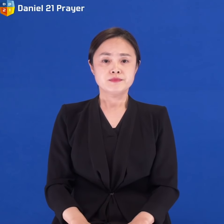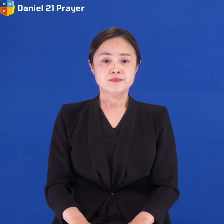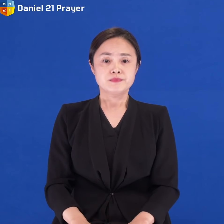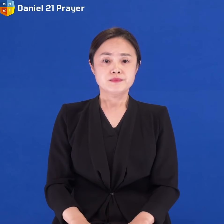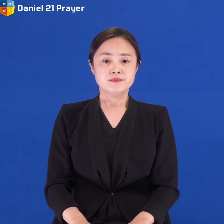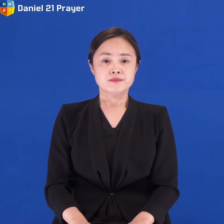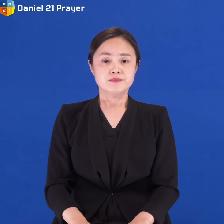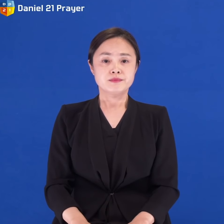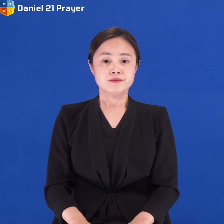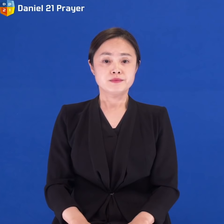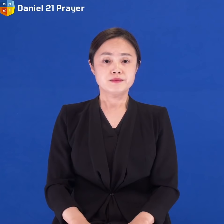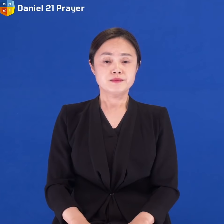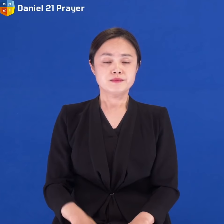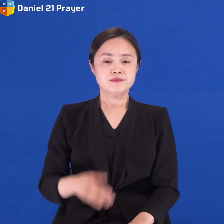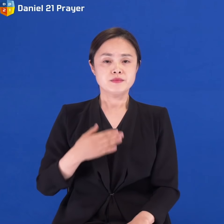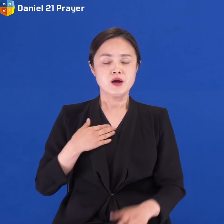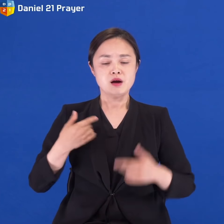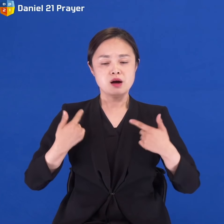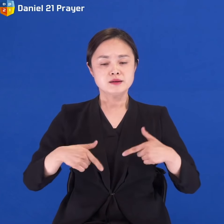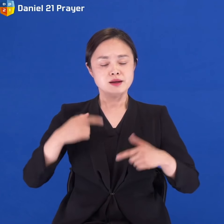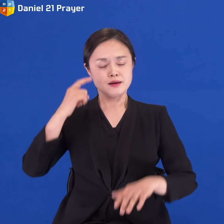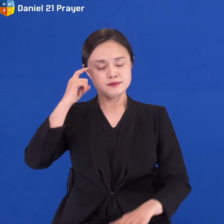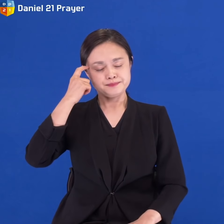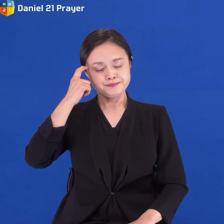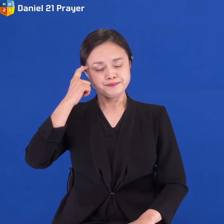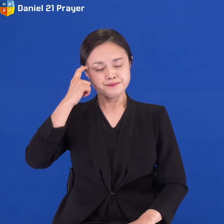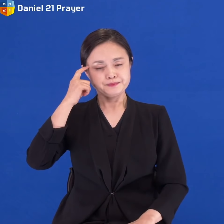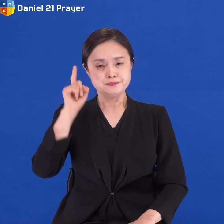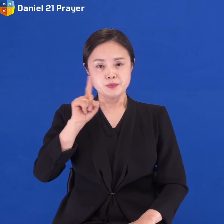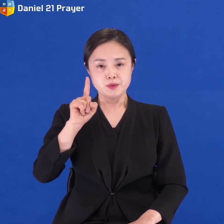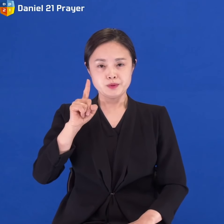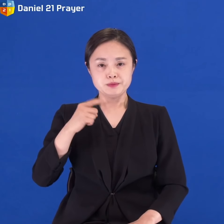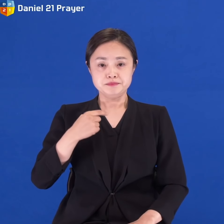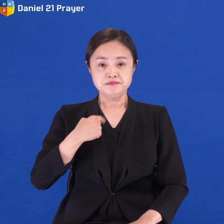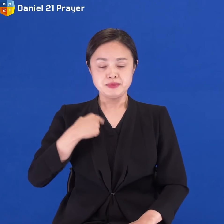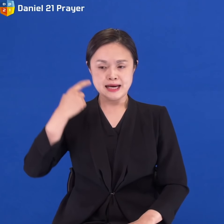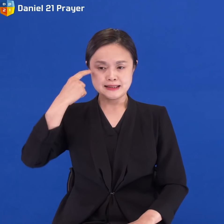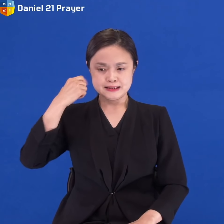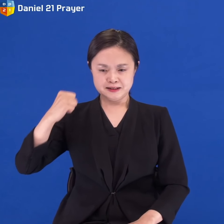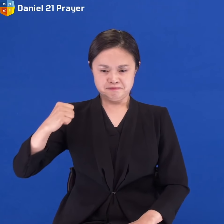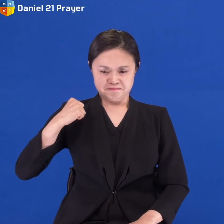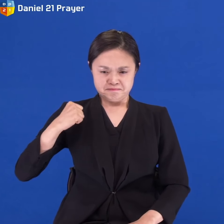마음속에서 저는 생각했습니다. 오기를 가져야겠다.